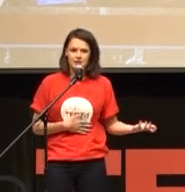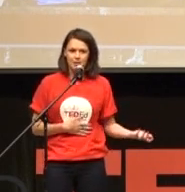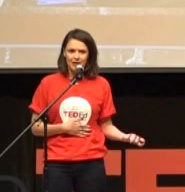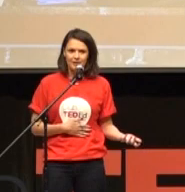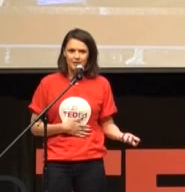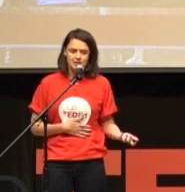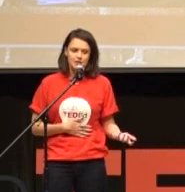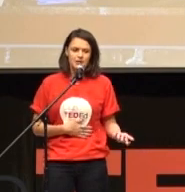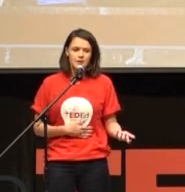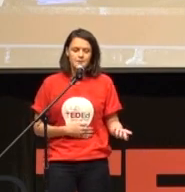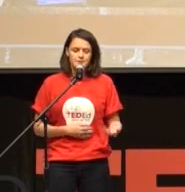hablantes.